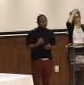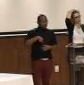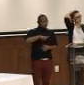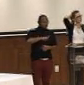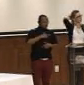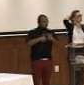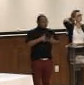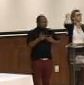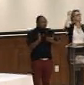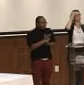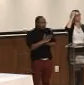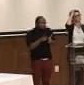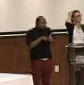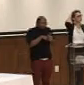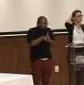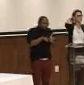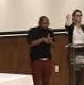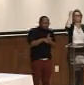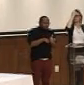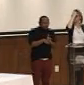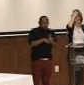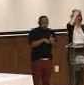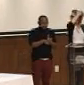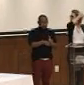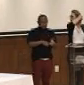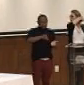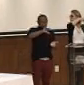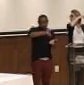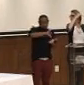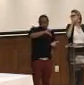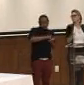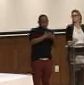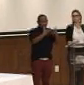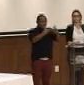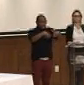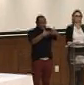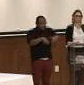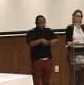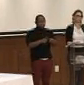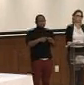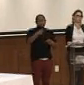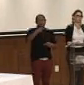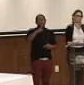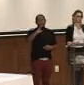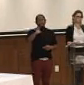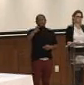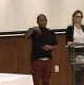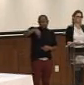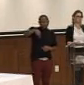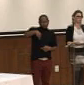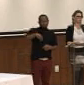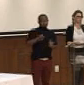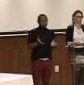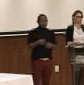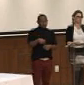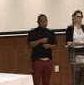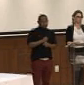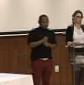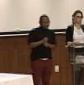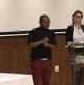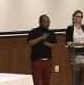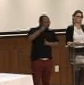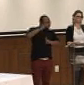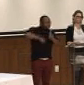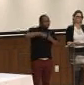com algumas pesquisas feitas pelo pessoal do Gama, feitas pelo pessoal da PREM. Nós tivemos esse ano, em maio,